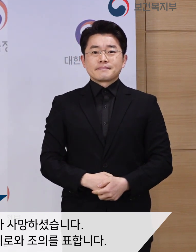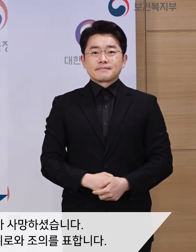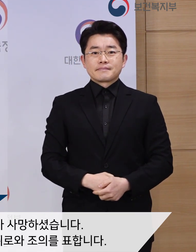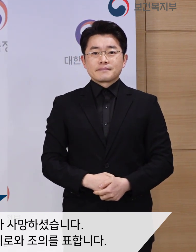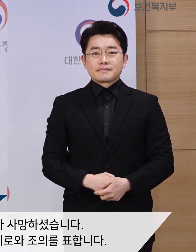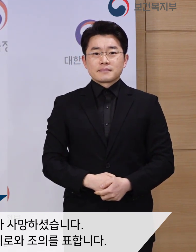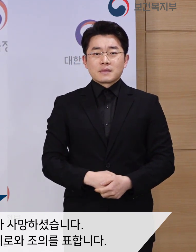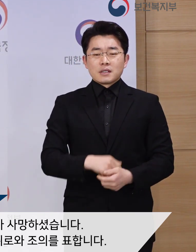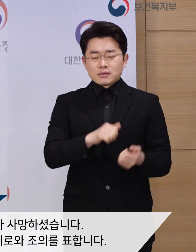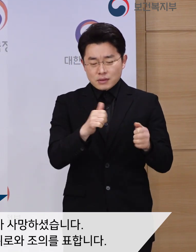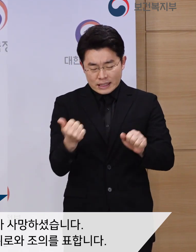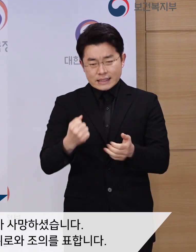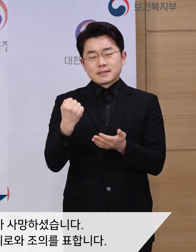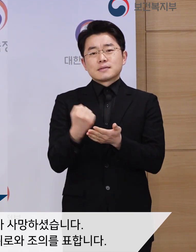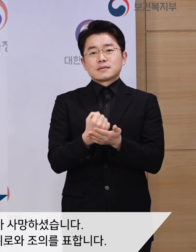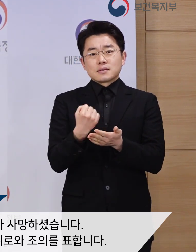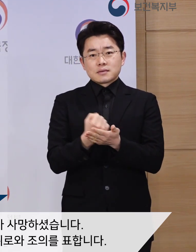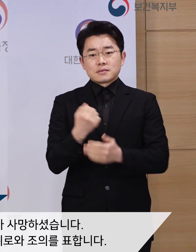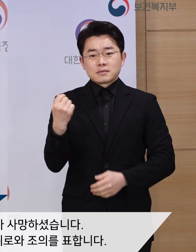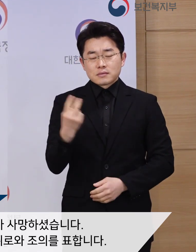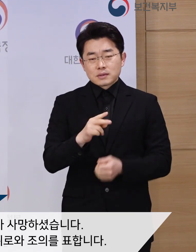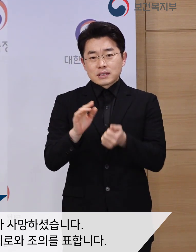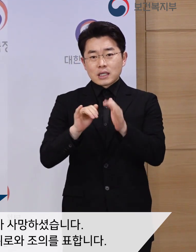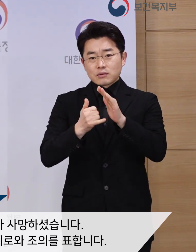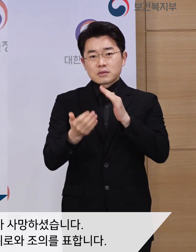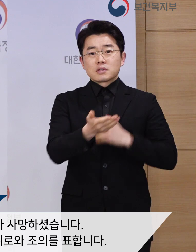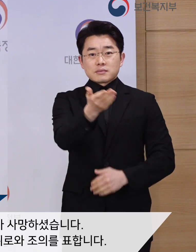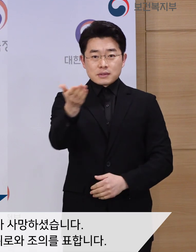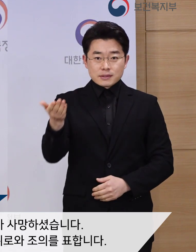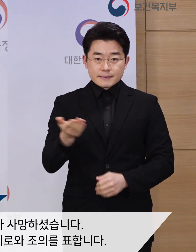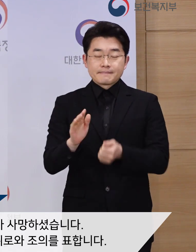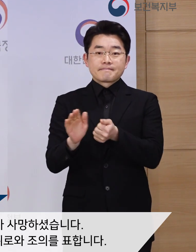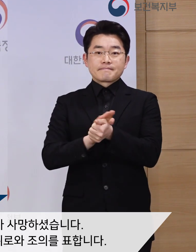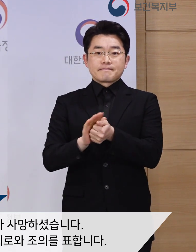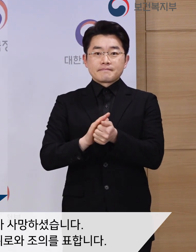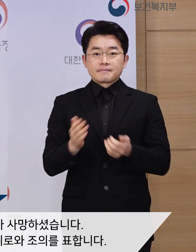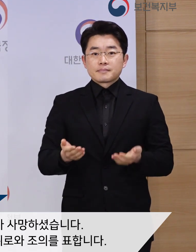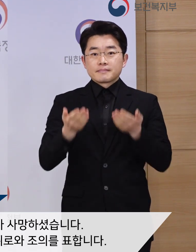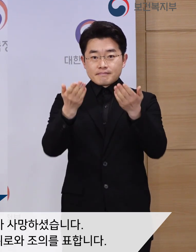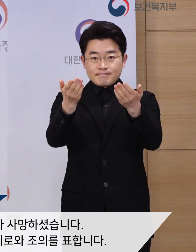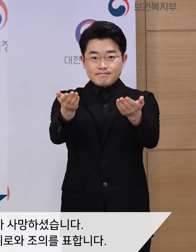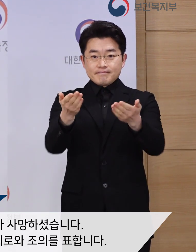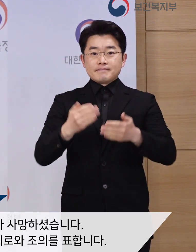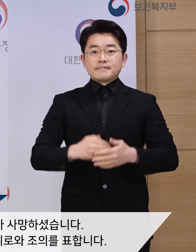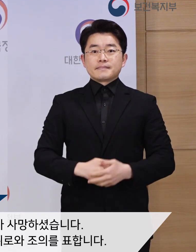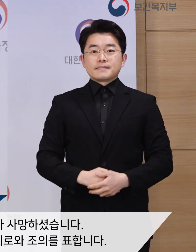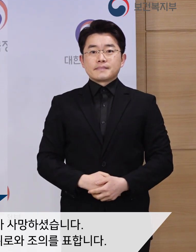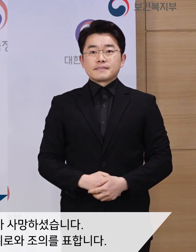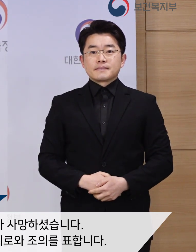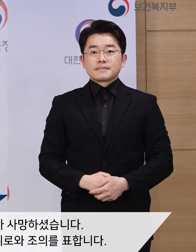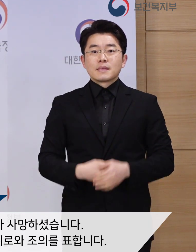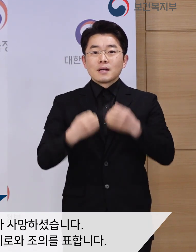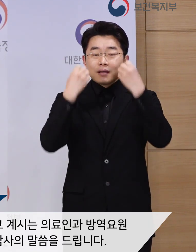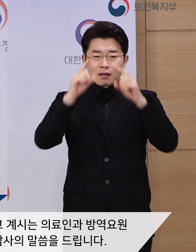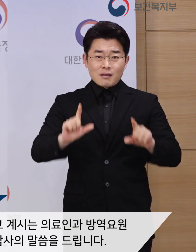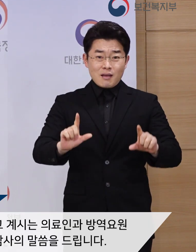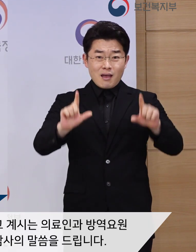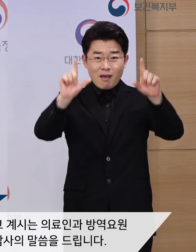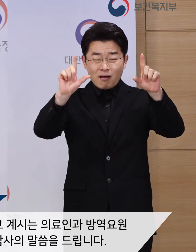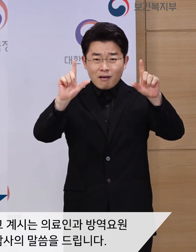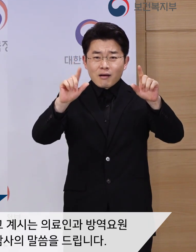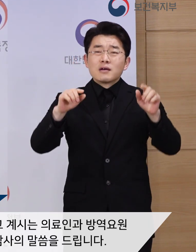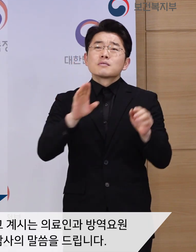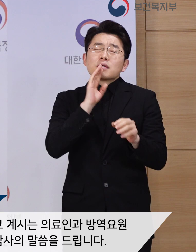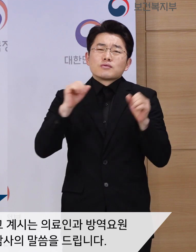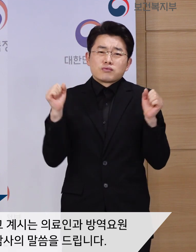사망하셨습니다. 모든 고인의 명복을 빌며 유가족 여러분들께도 위로와 조의를 표합니다.